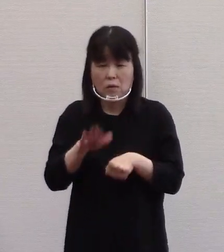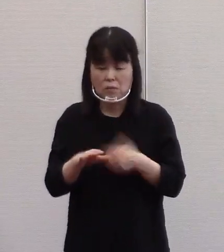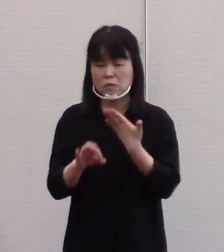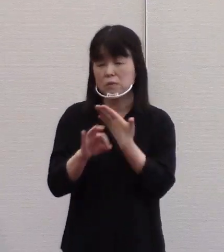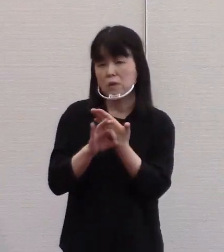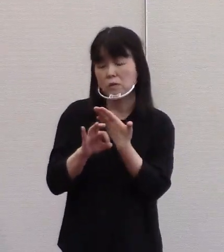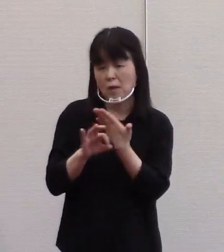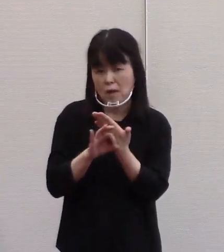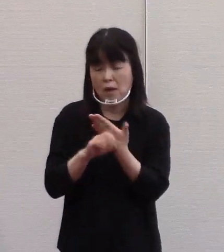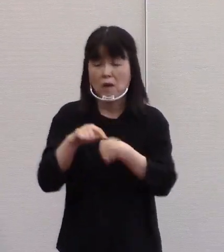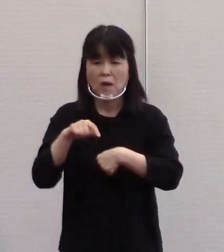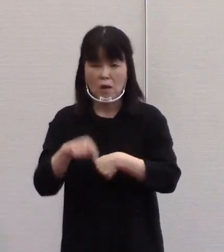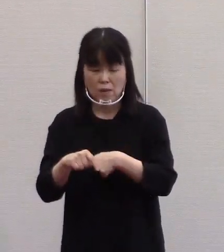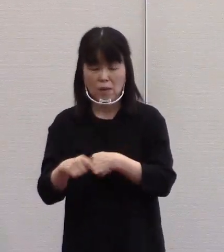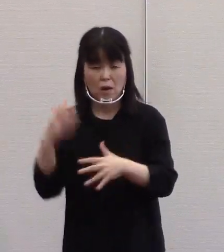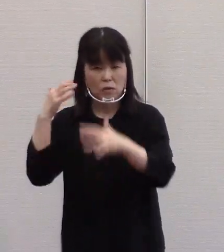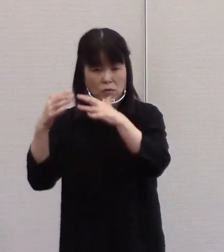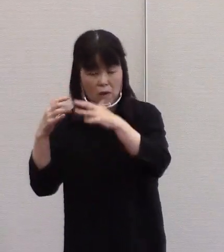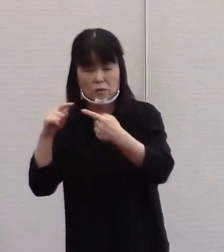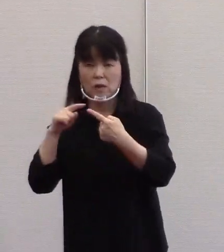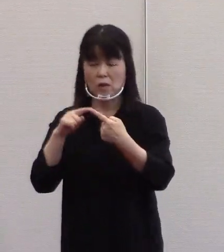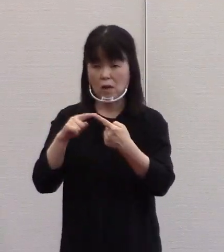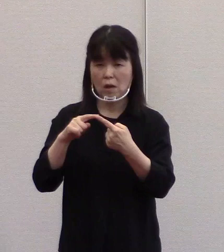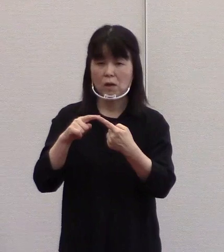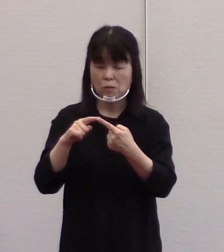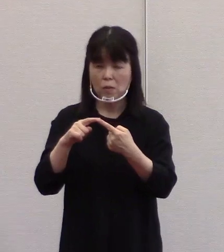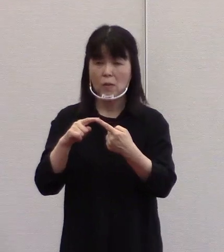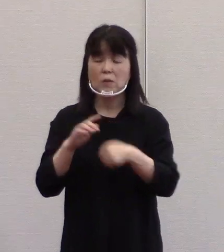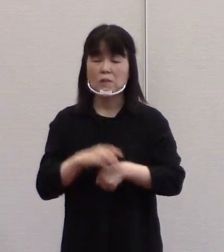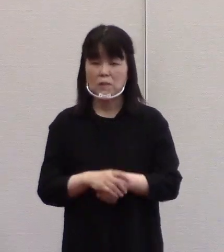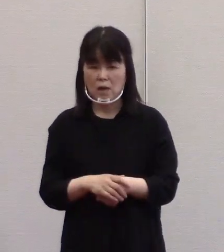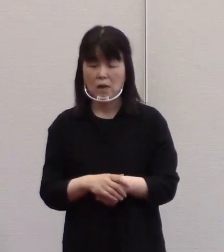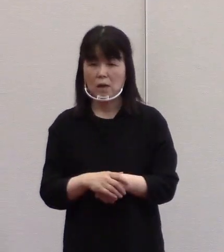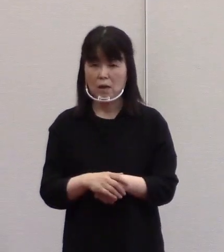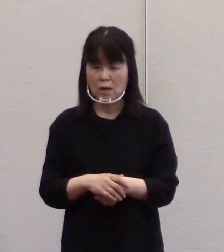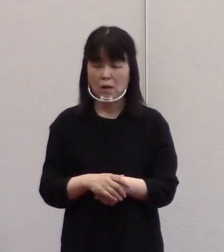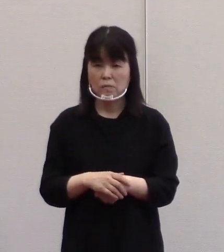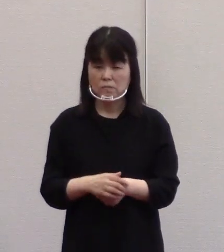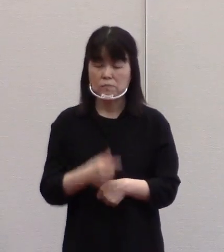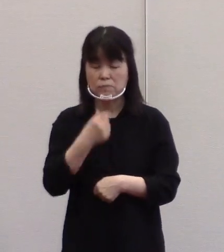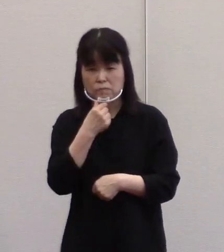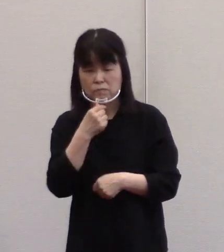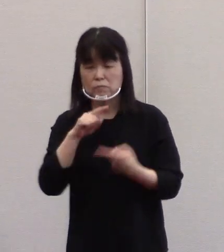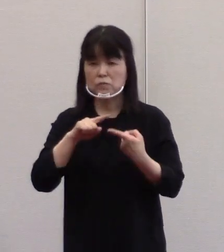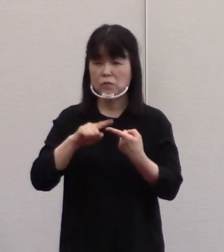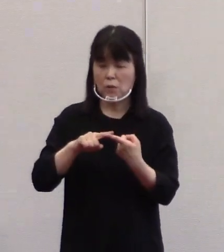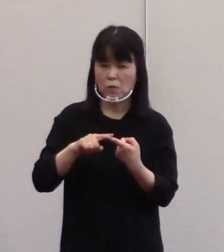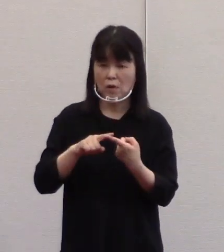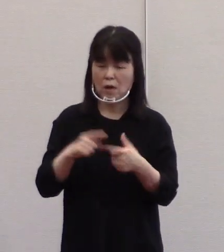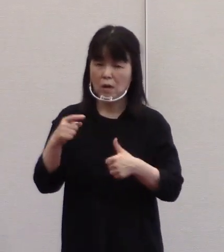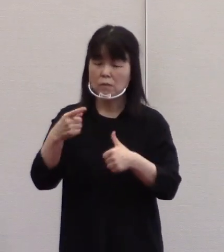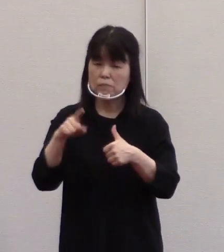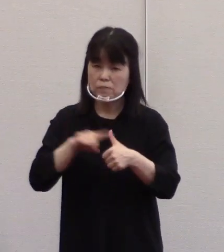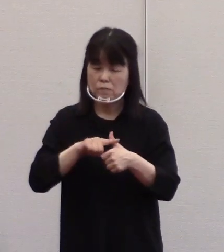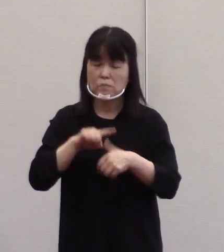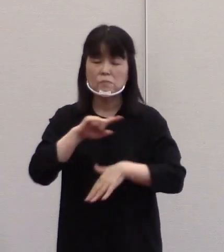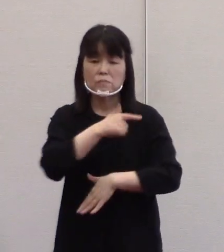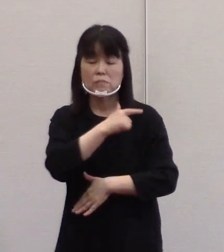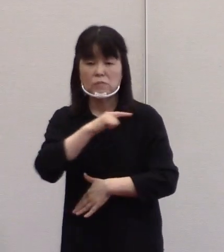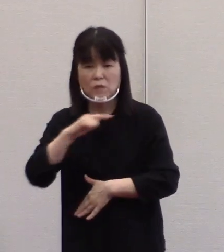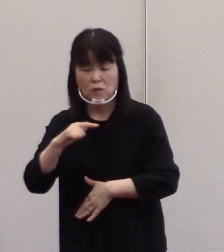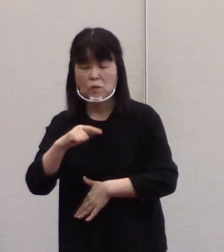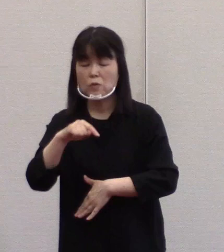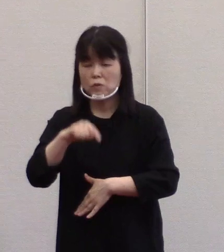中傷という、まあ、それがブレーキをかけることになり、それが結果として感染拡大につながるというところをです